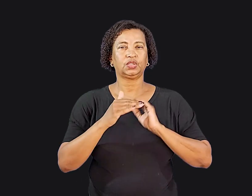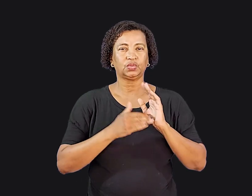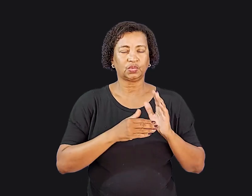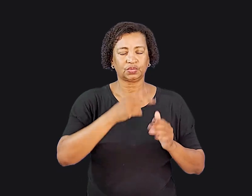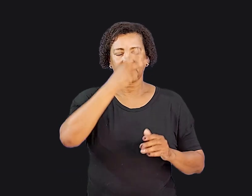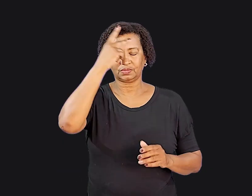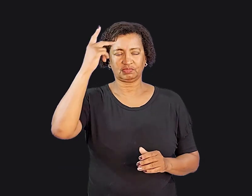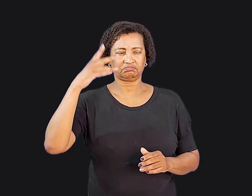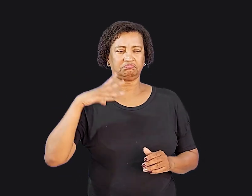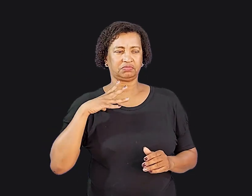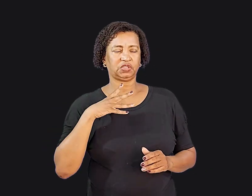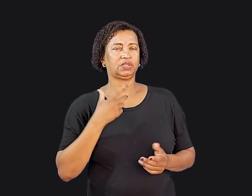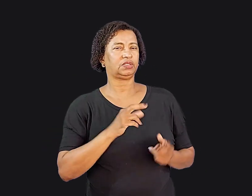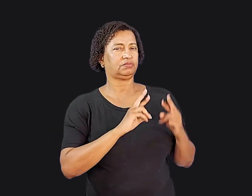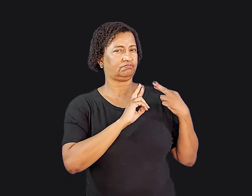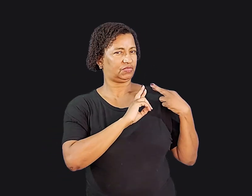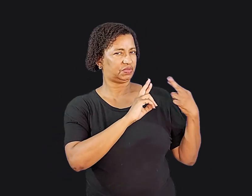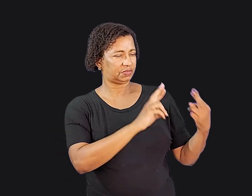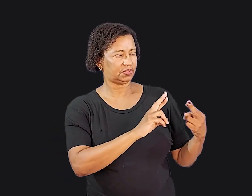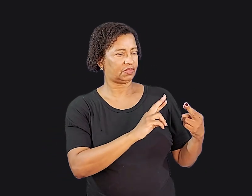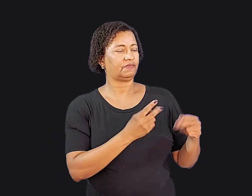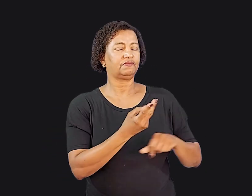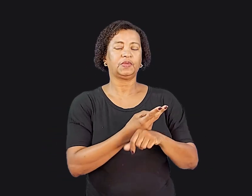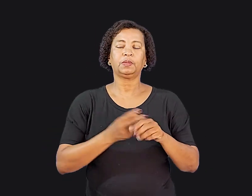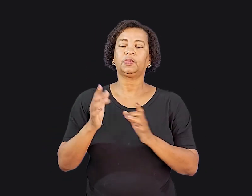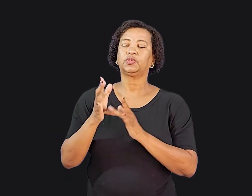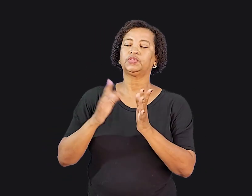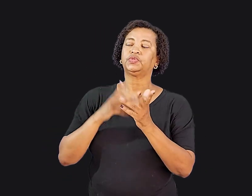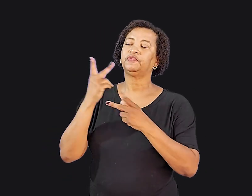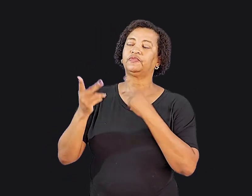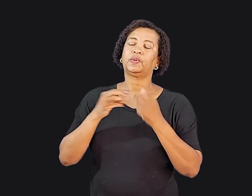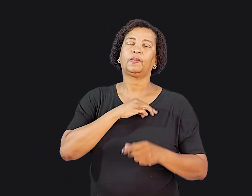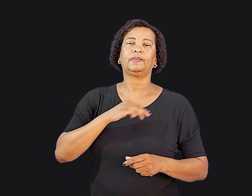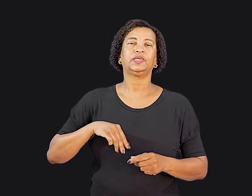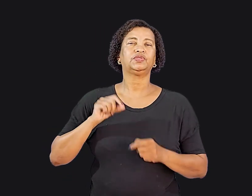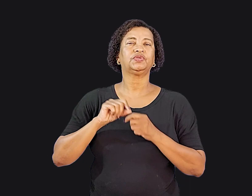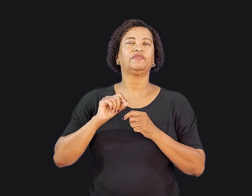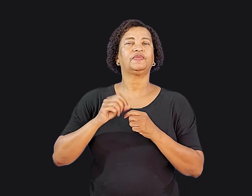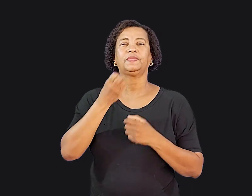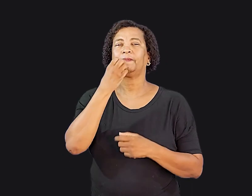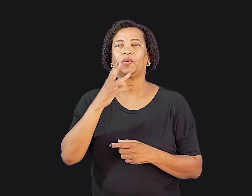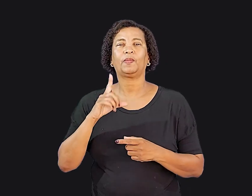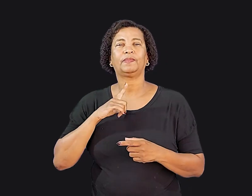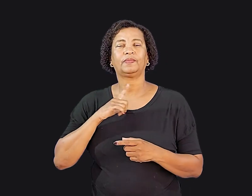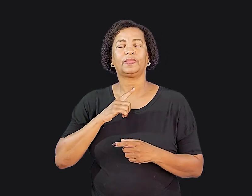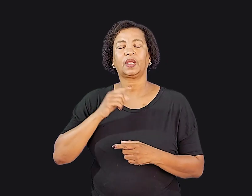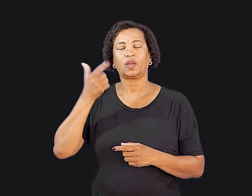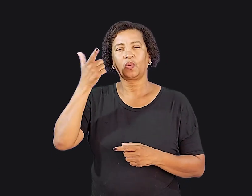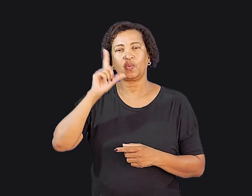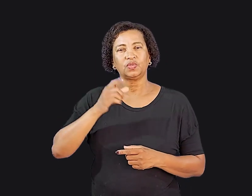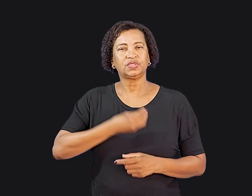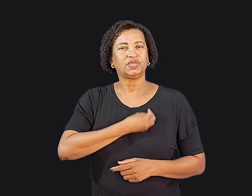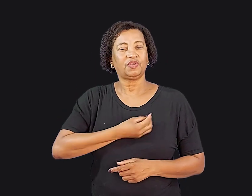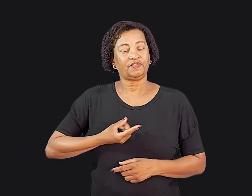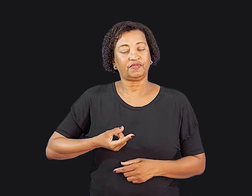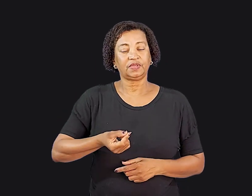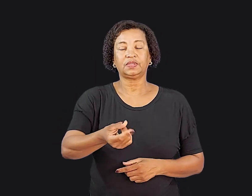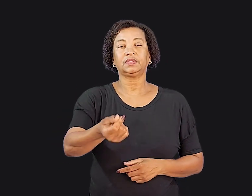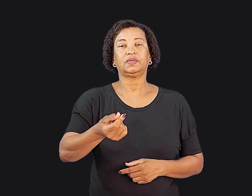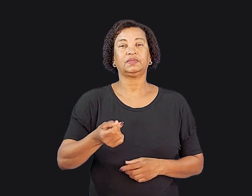rico, respeitado e religioso. Ele procurou Jesus e disse, Mestre, que farei de bom para ter a vida eterna? Jesus era apenas um